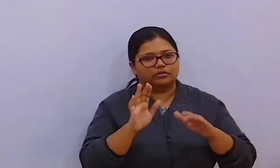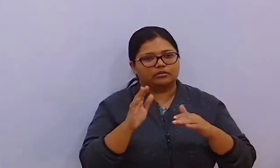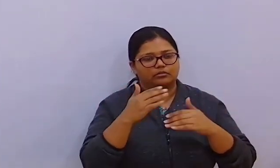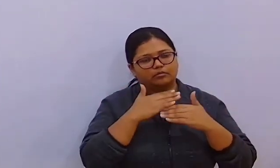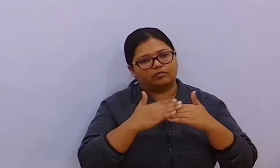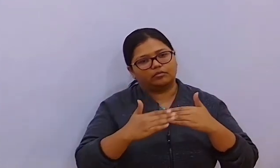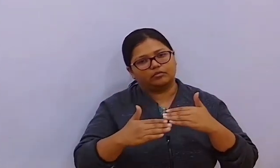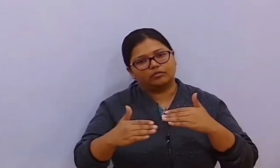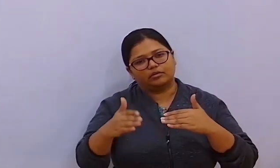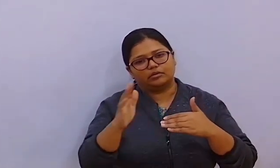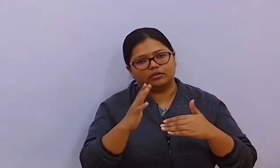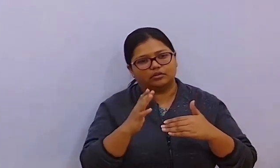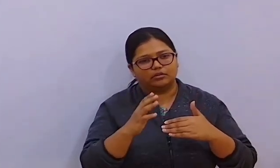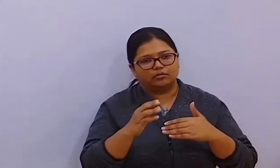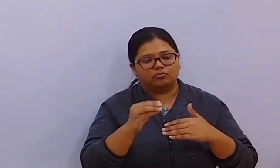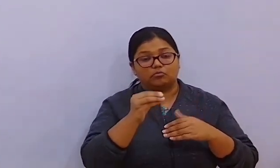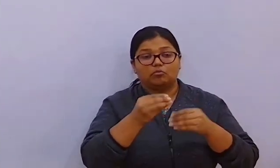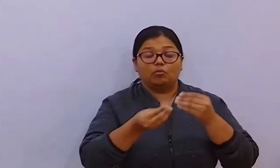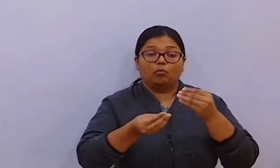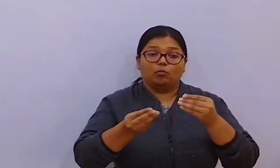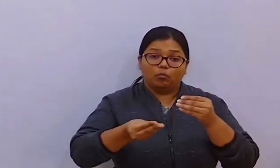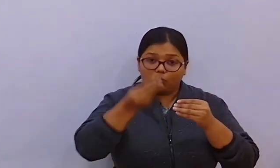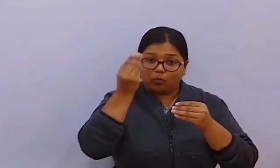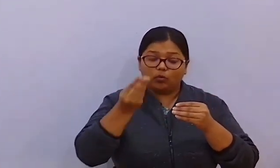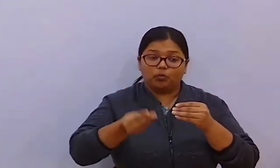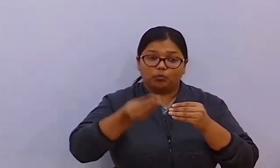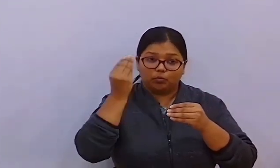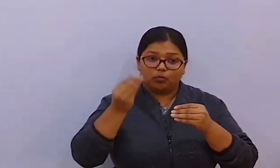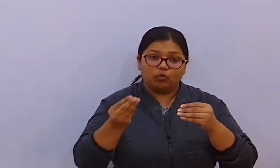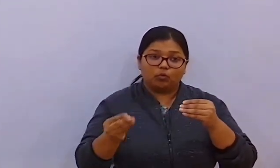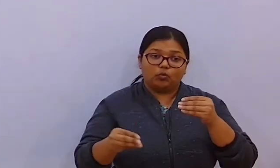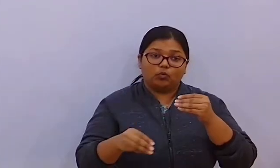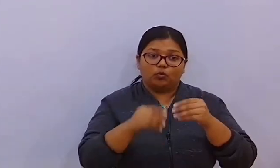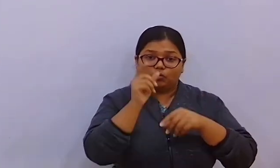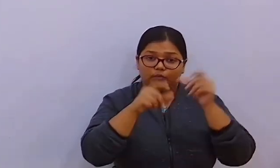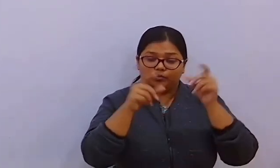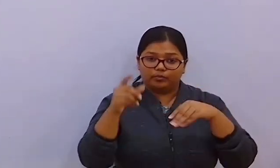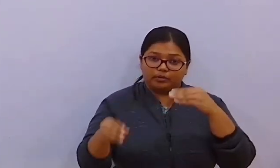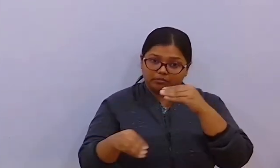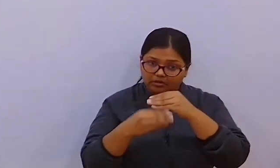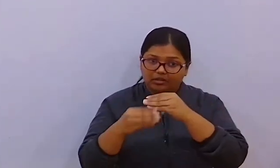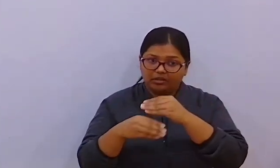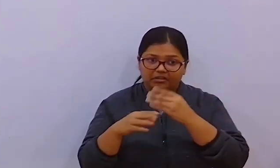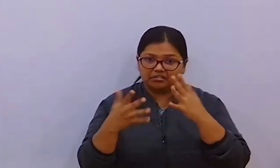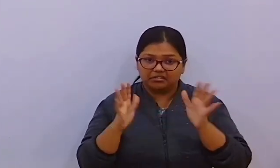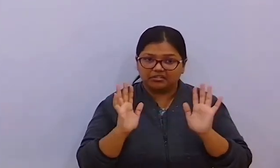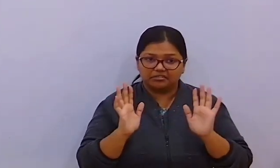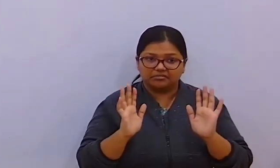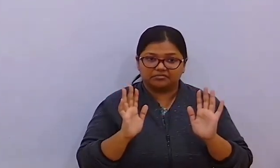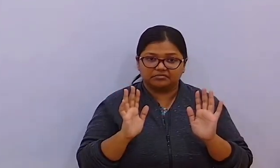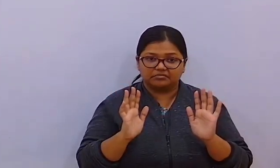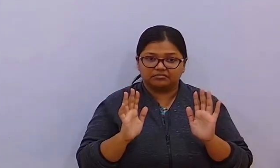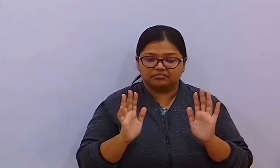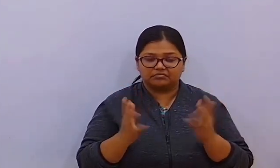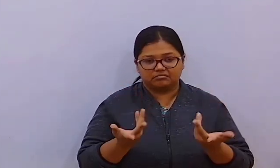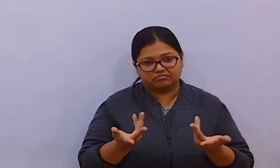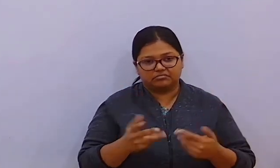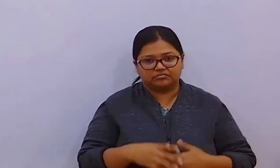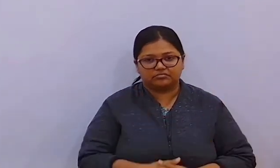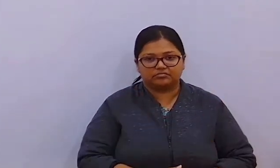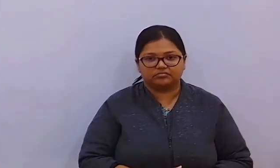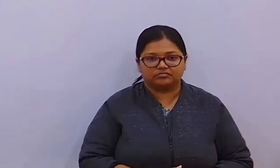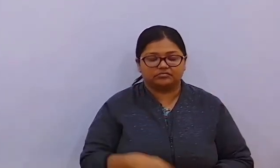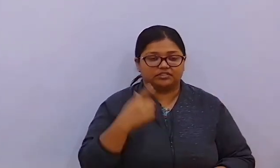ठीक है, चलो आप आओ या ना आओ, क्लास तो चलेगी, शुरू तो करना पड़ेगा आगे। ठीक है,